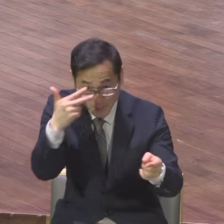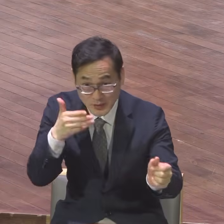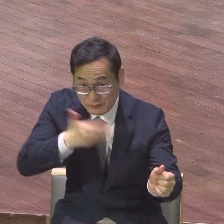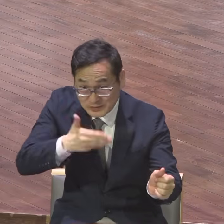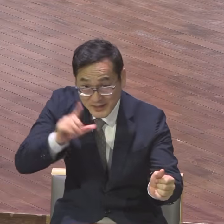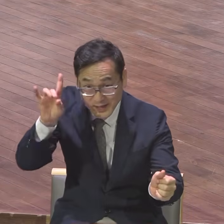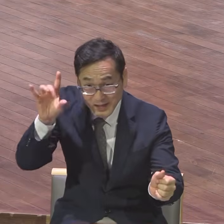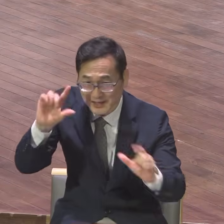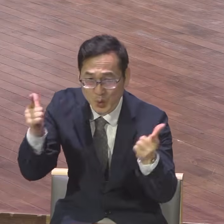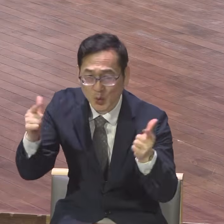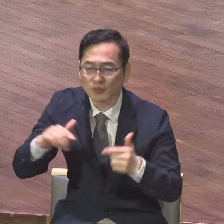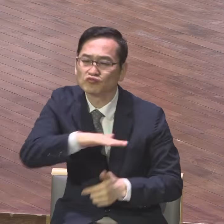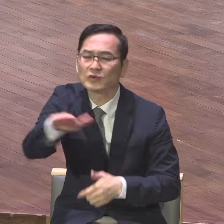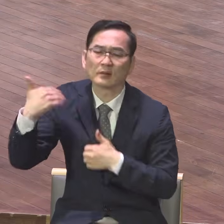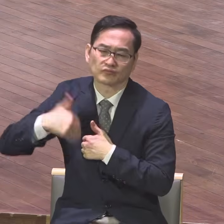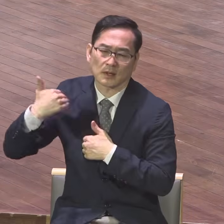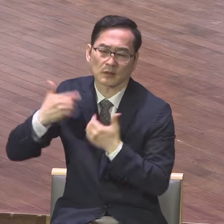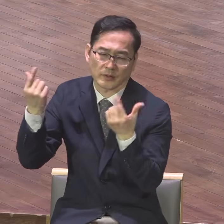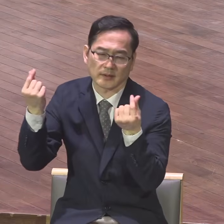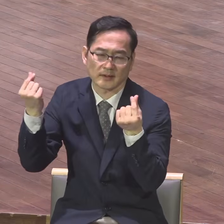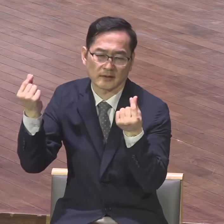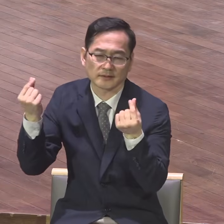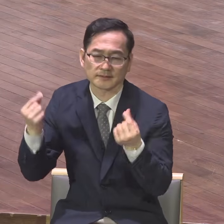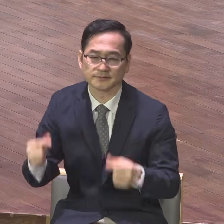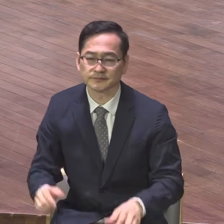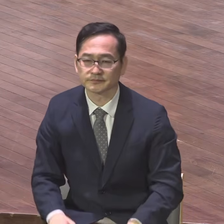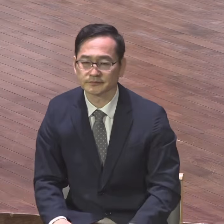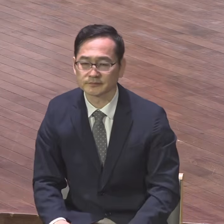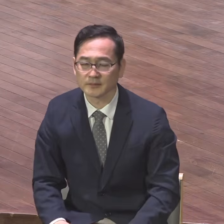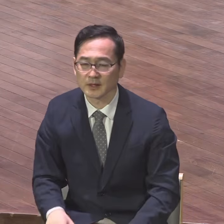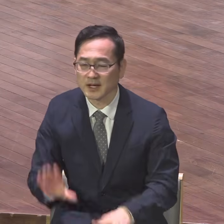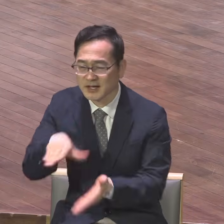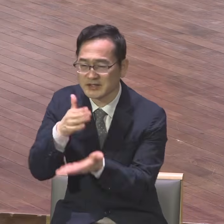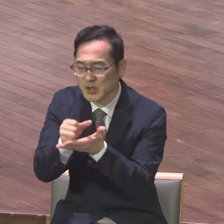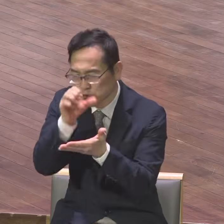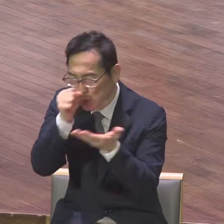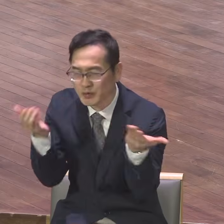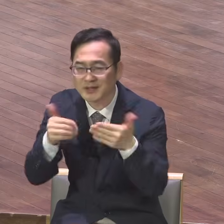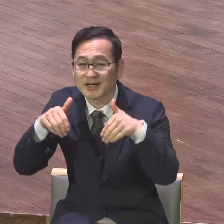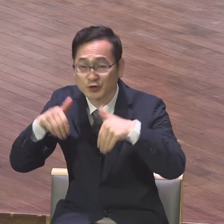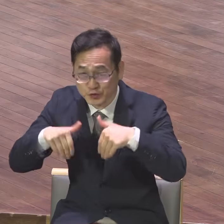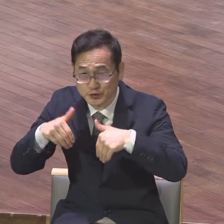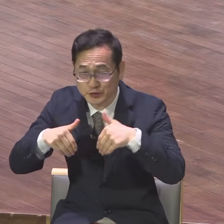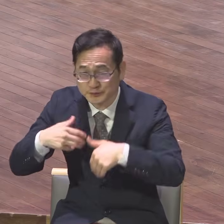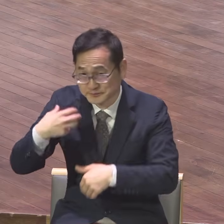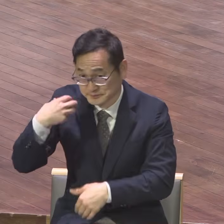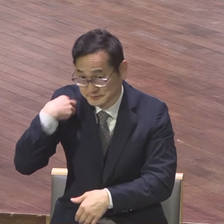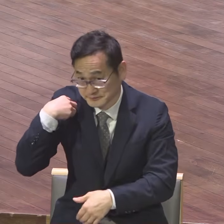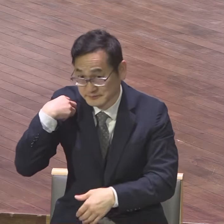권면. 그리스도 예수의 좋은 일꾼이 되는 것만큼